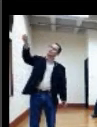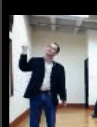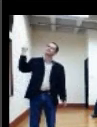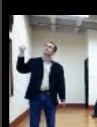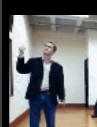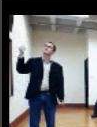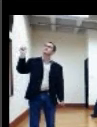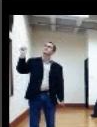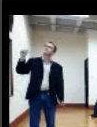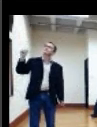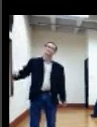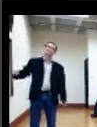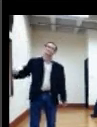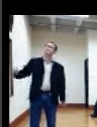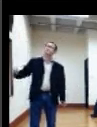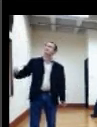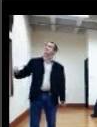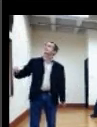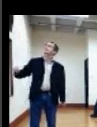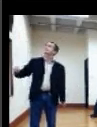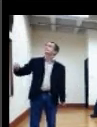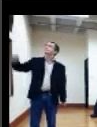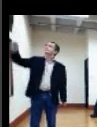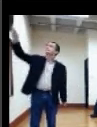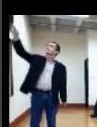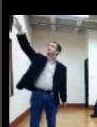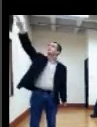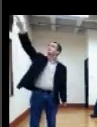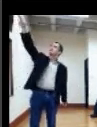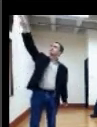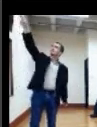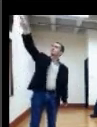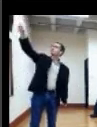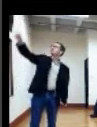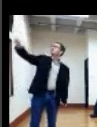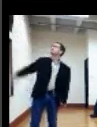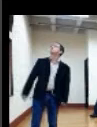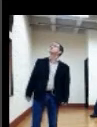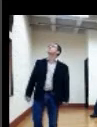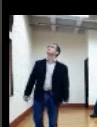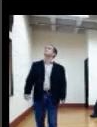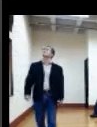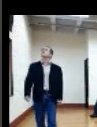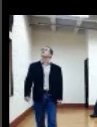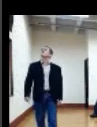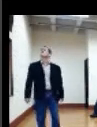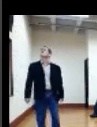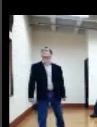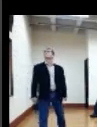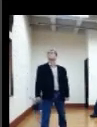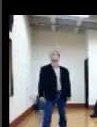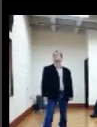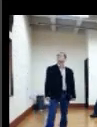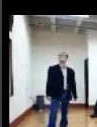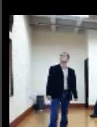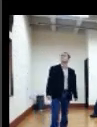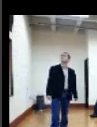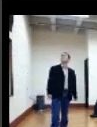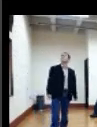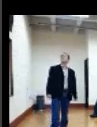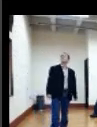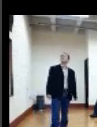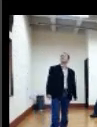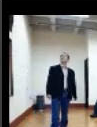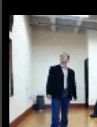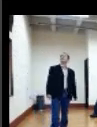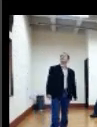tal tipo de iluminación, mira, ponga al estudiante en tal ubicación en el salón. Mira, una de las cosas que llama la atención y siempre la